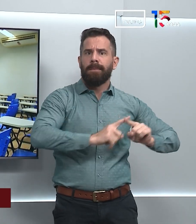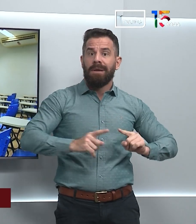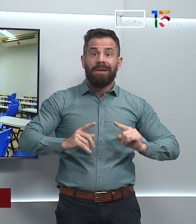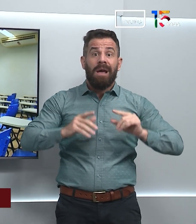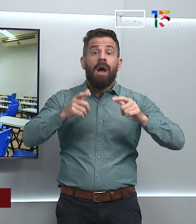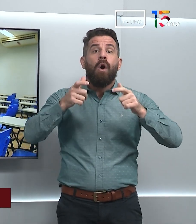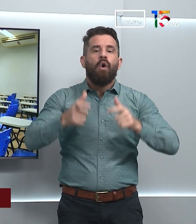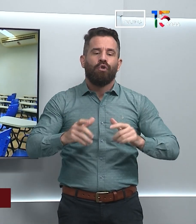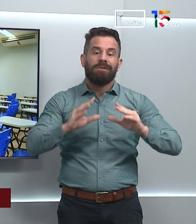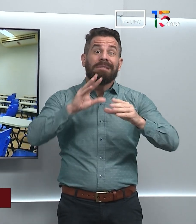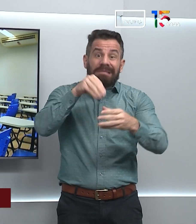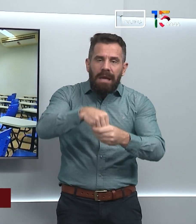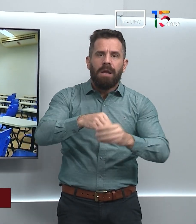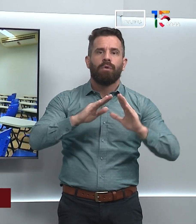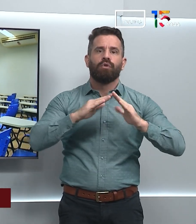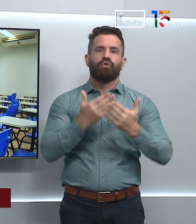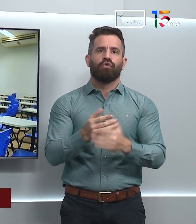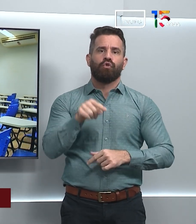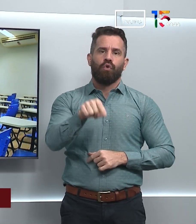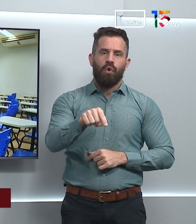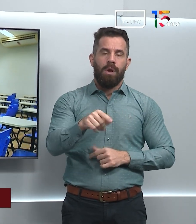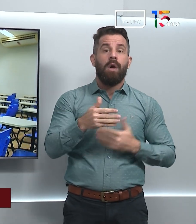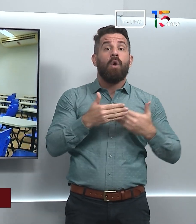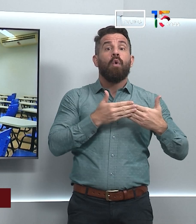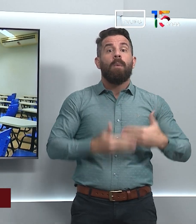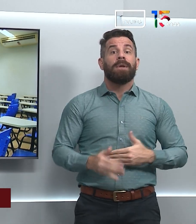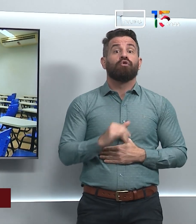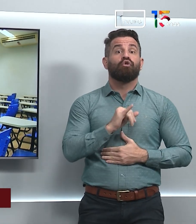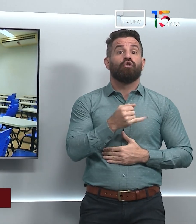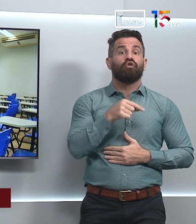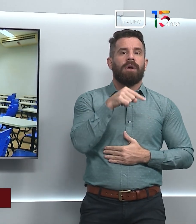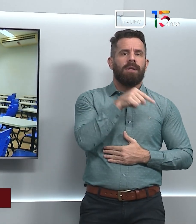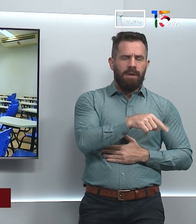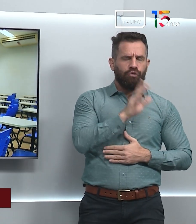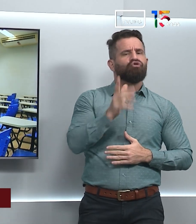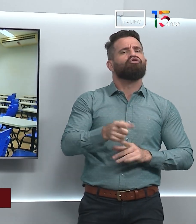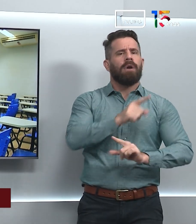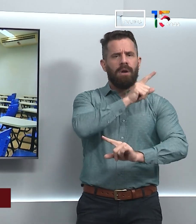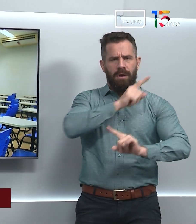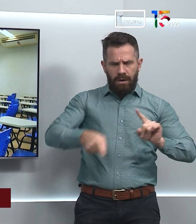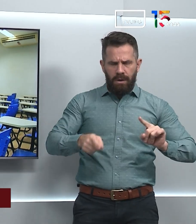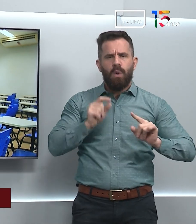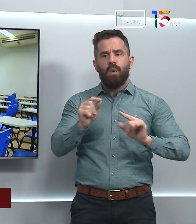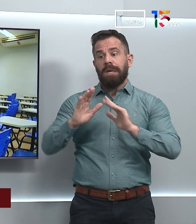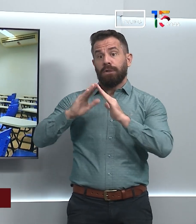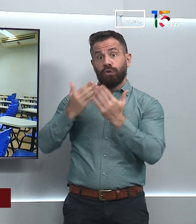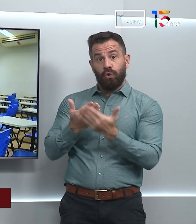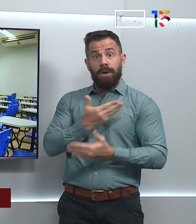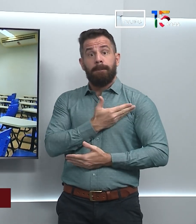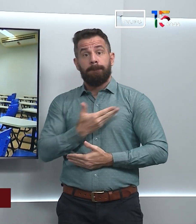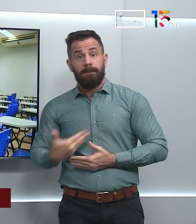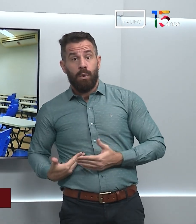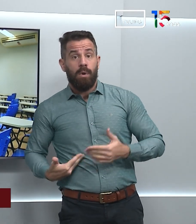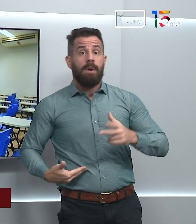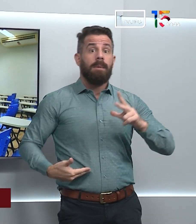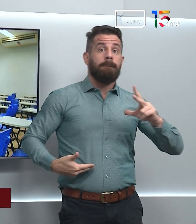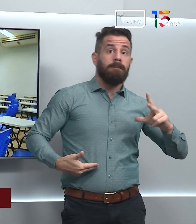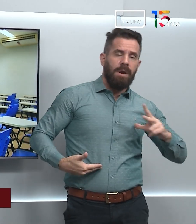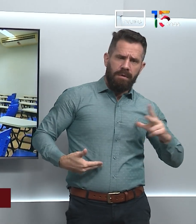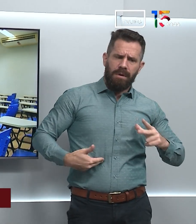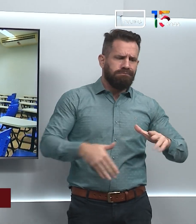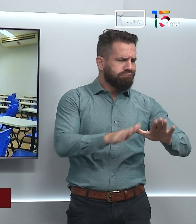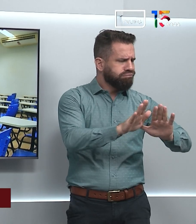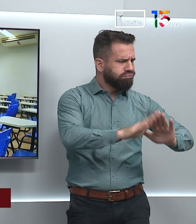dentro das escolas. A partir de janeiro deste ano, a proibição vale para escolas públicas e privadas, desde o ensino